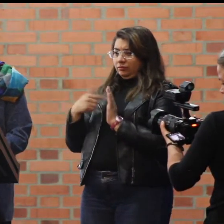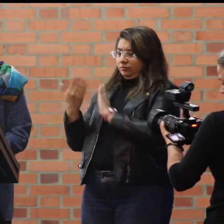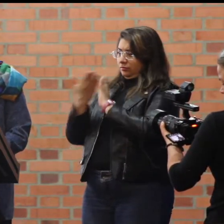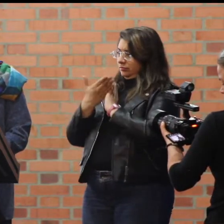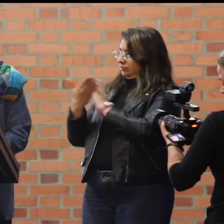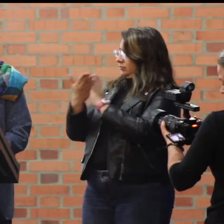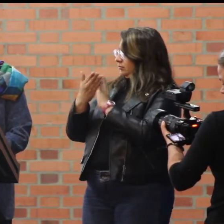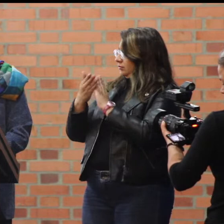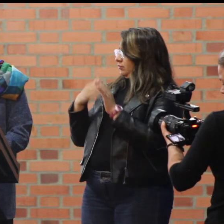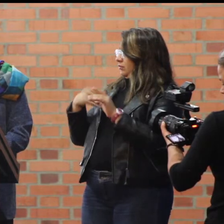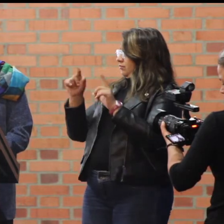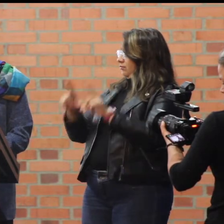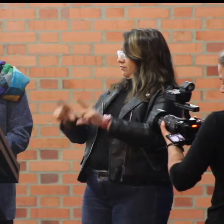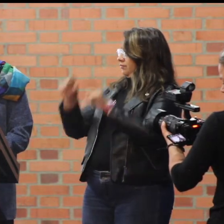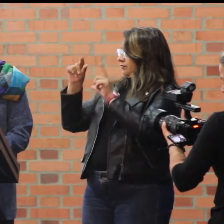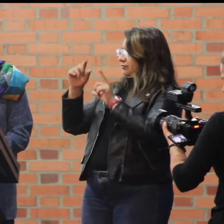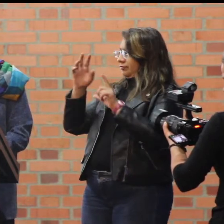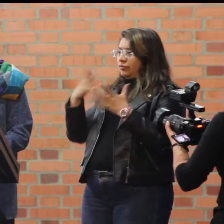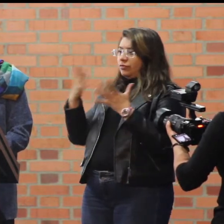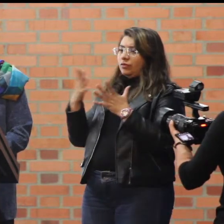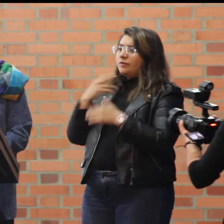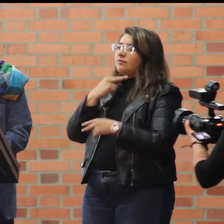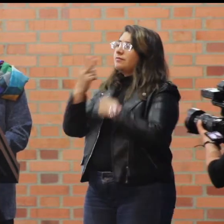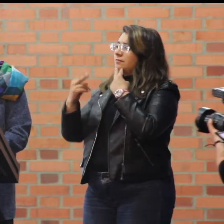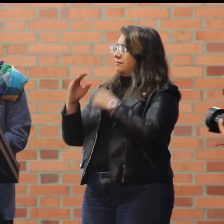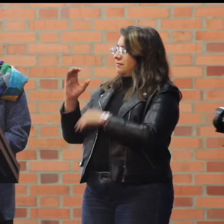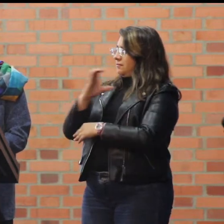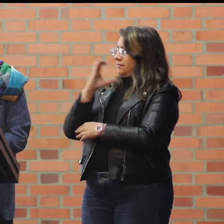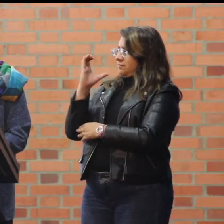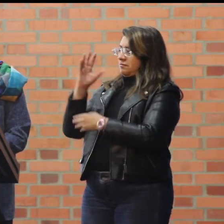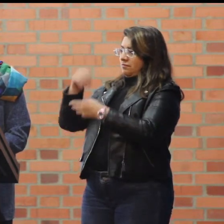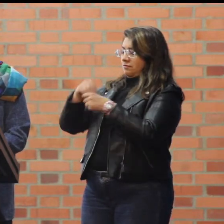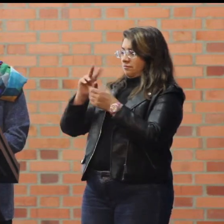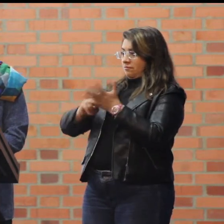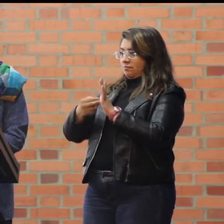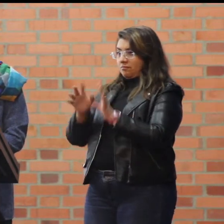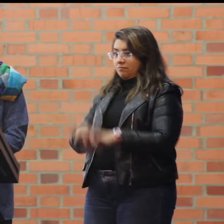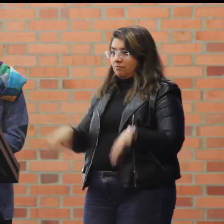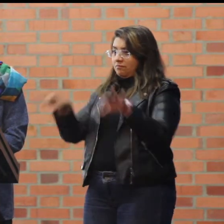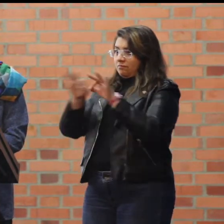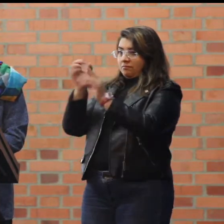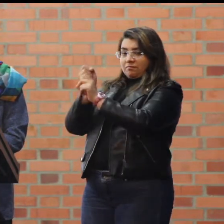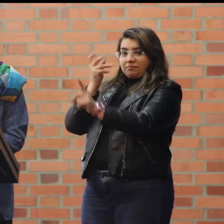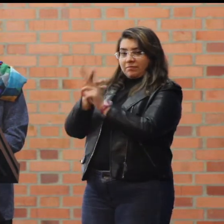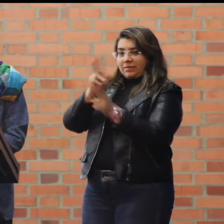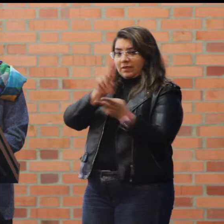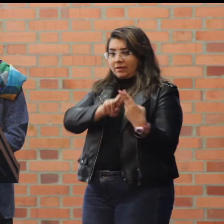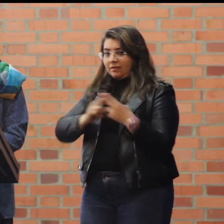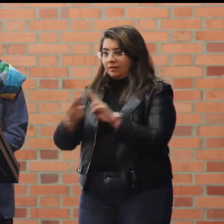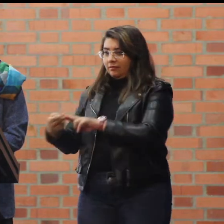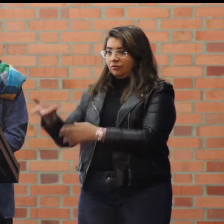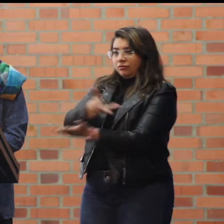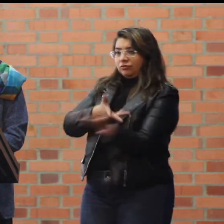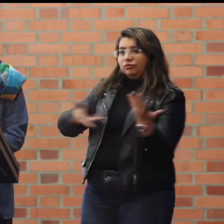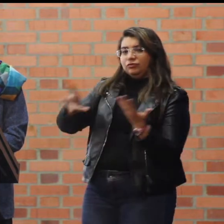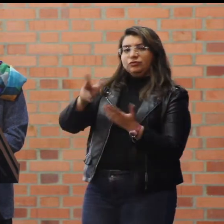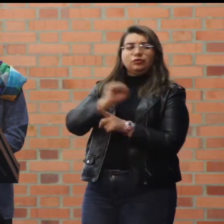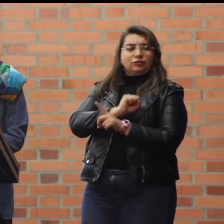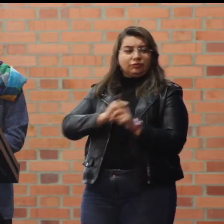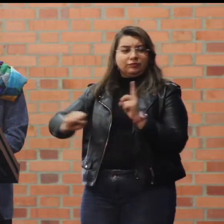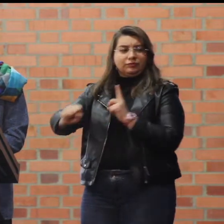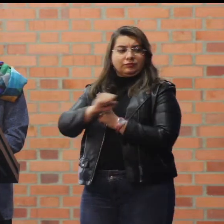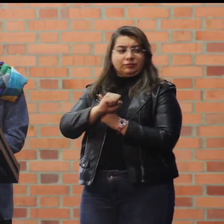andalem titulada el aborto en Colombia cambio legislativos y transformaciones sociales que posteriormente